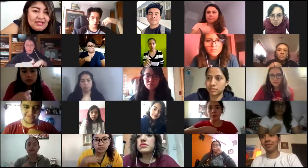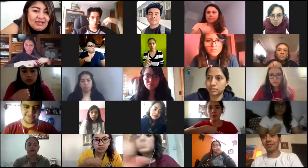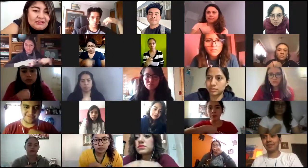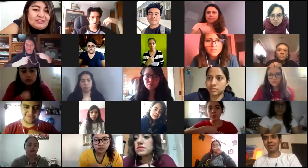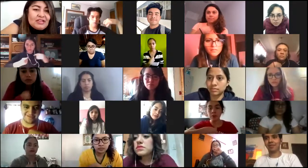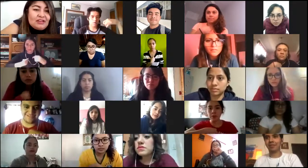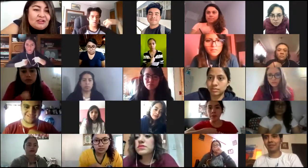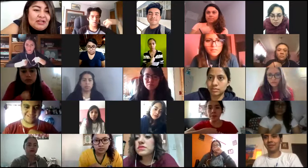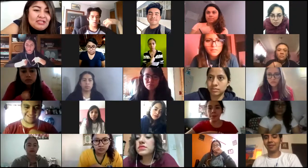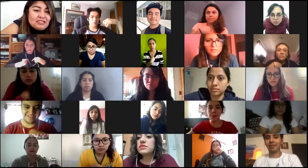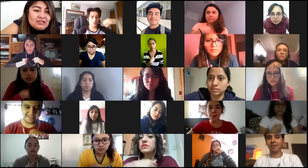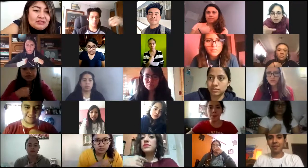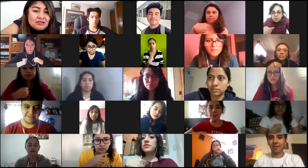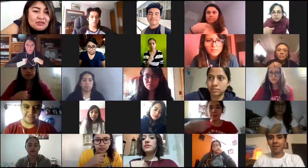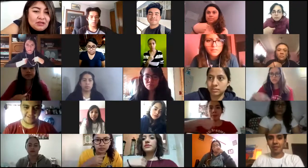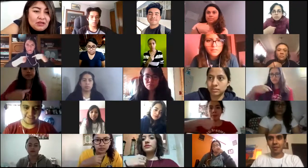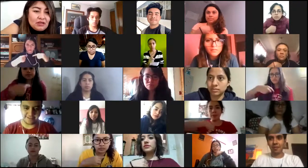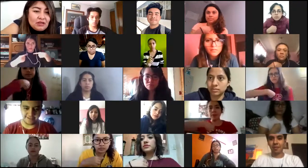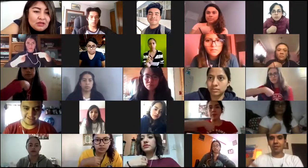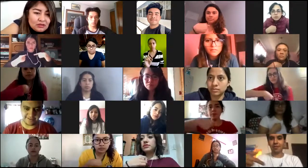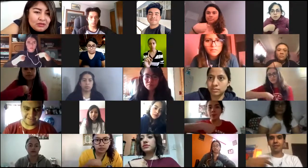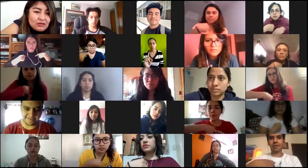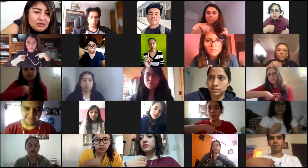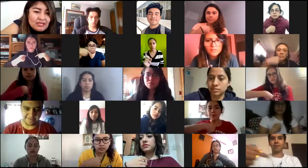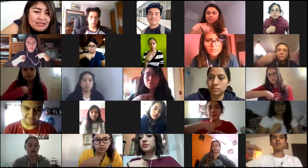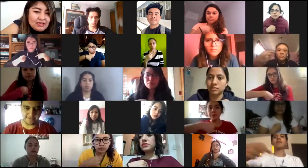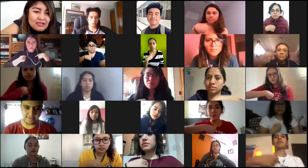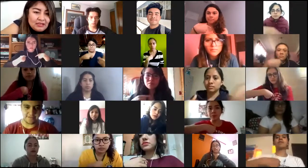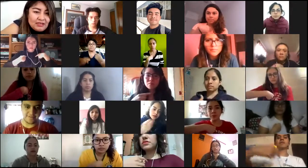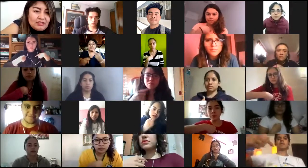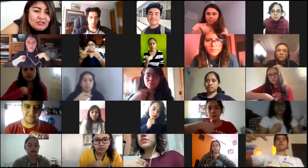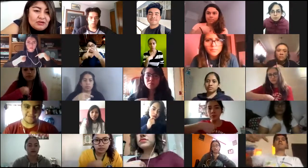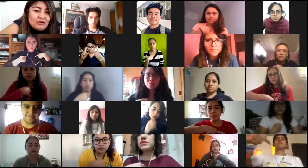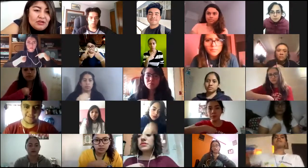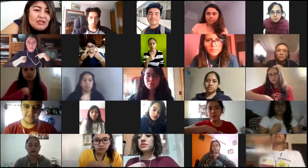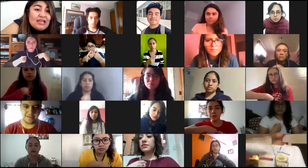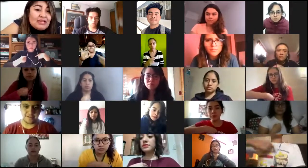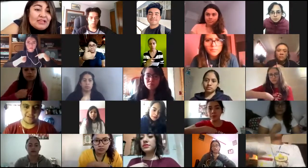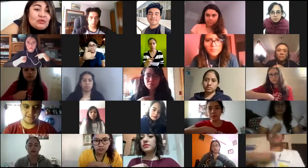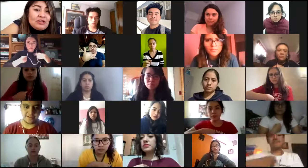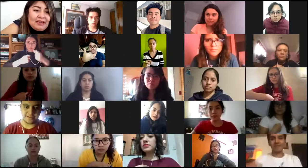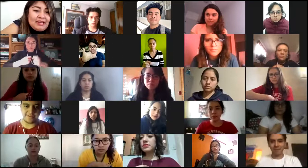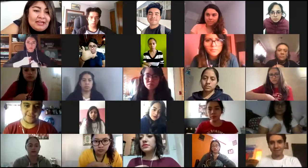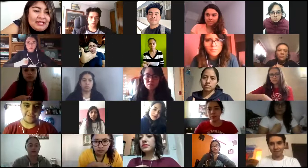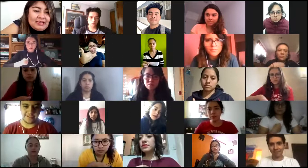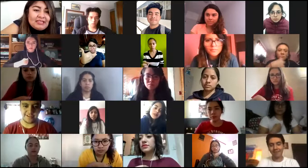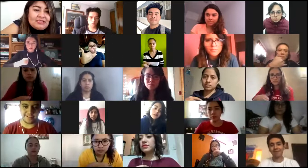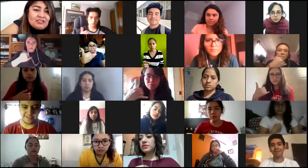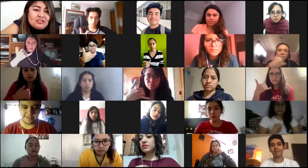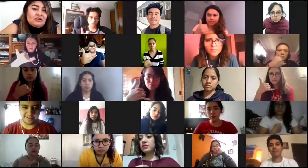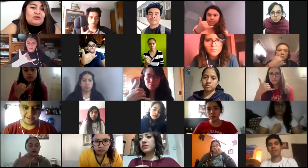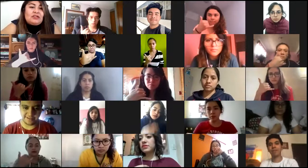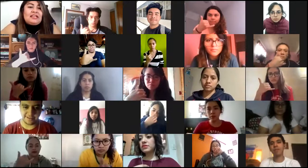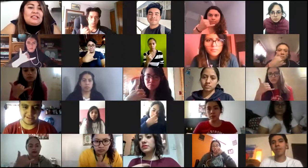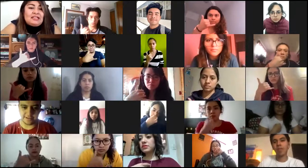Ajá. Todos háganlo con Ali, chicos. Ok. Yo. La segunda manera de decir